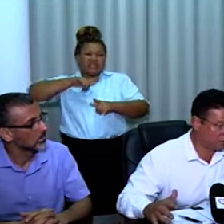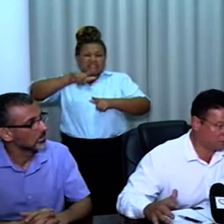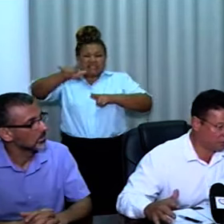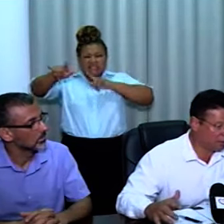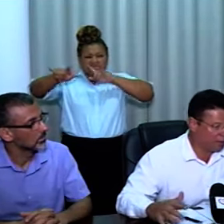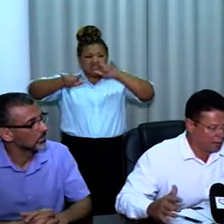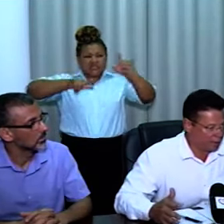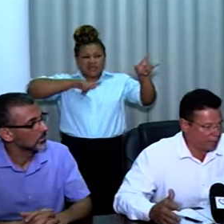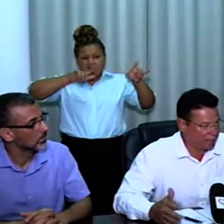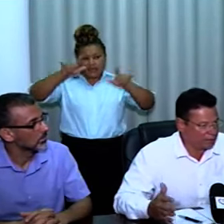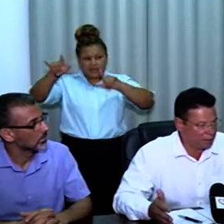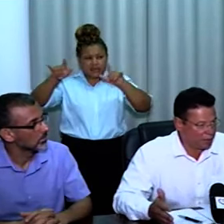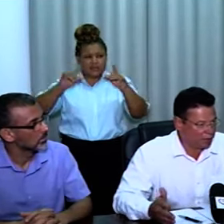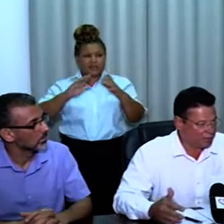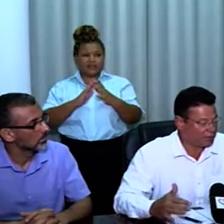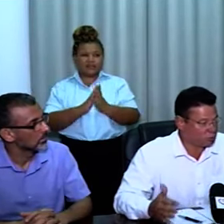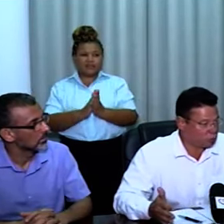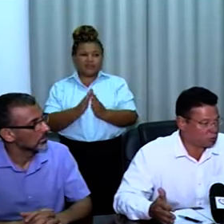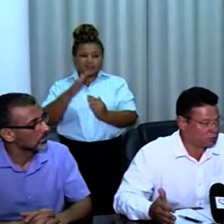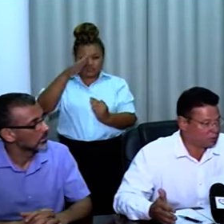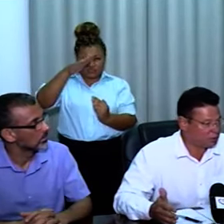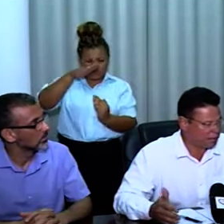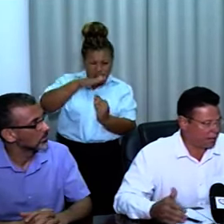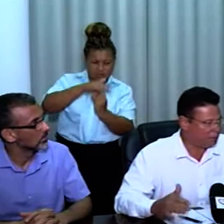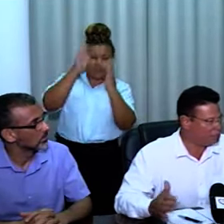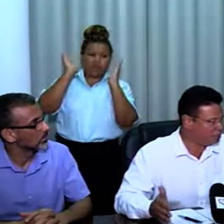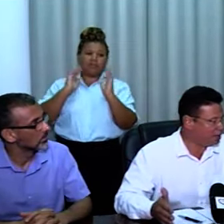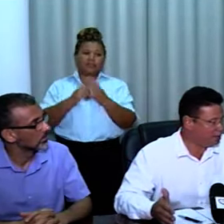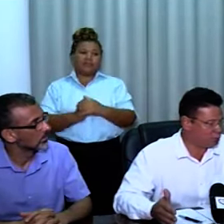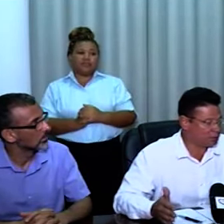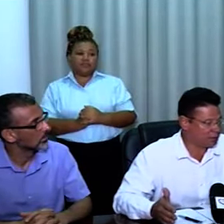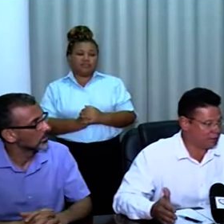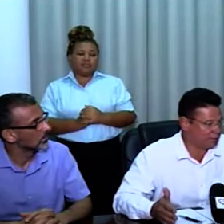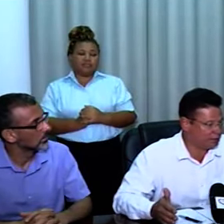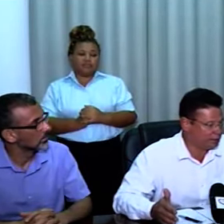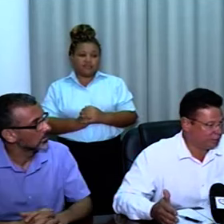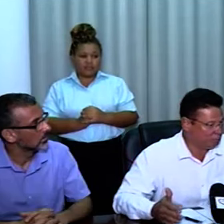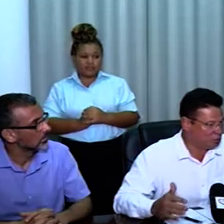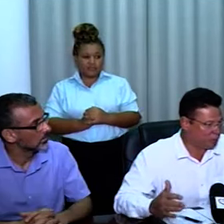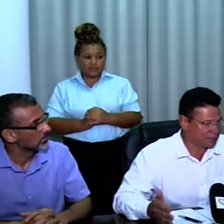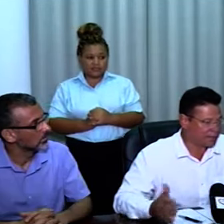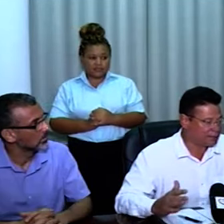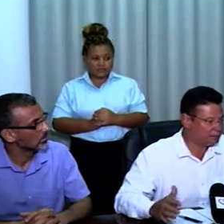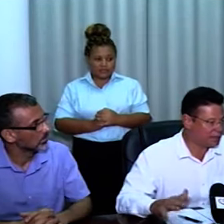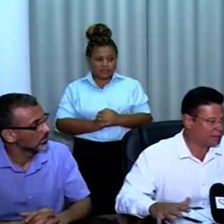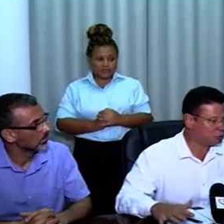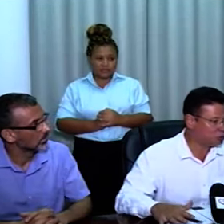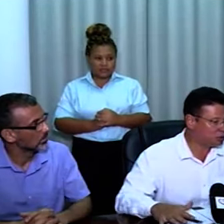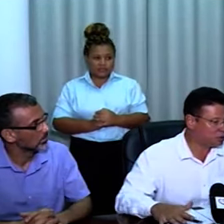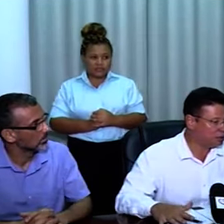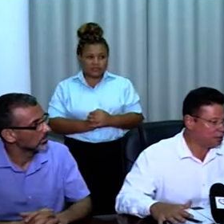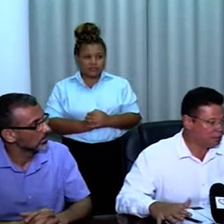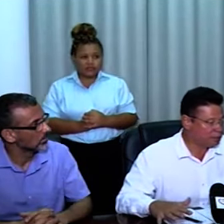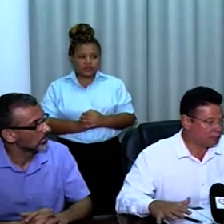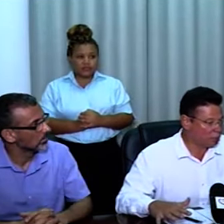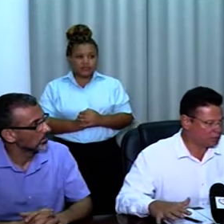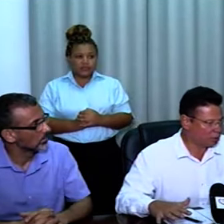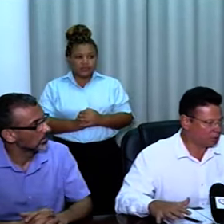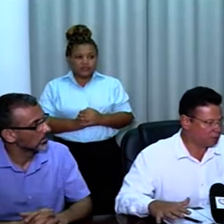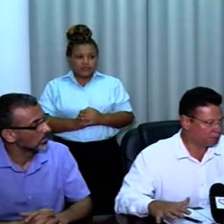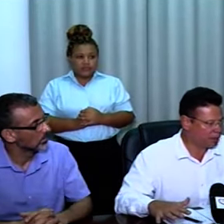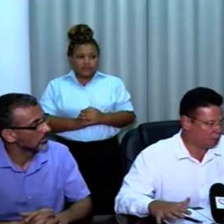Ouais. L'Amérique est un grand pays avec ressources. Il cap malin, je pense que c'est le temps. Mais il n'a pas sa qualité de base ressources. Qui... Et c'est